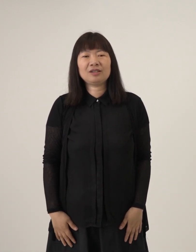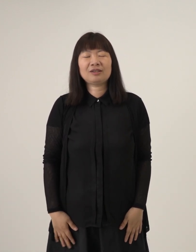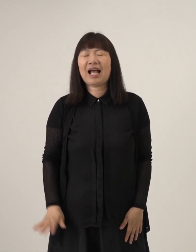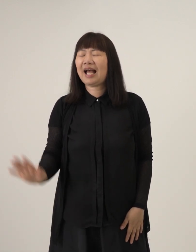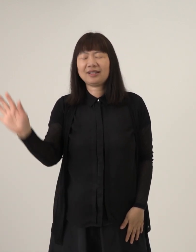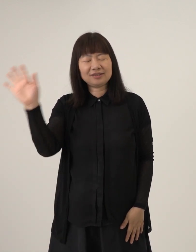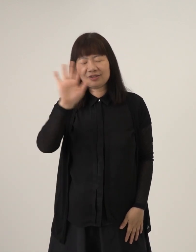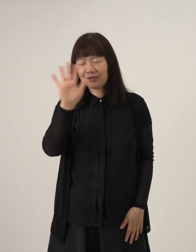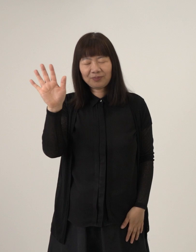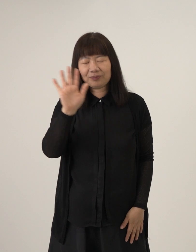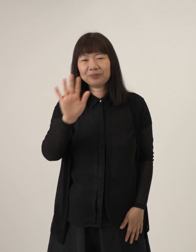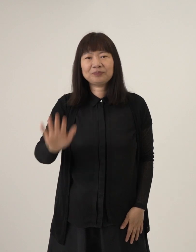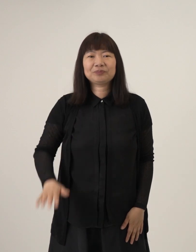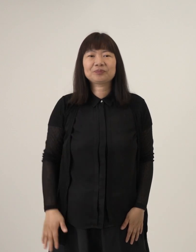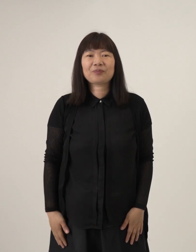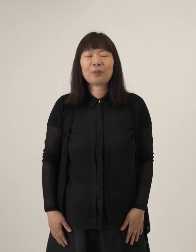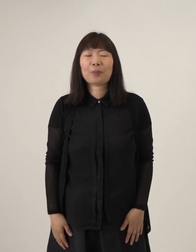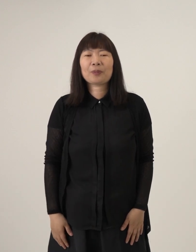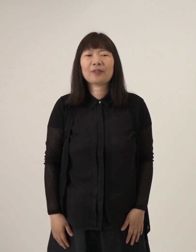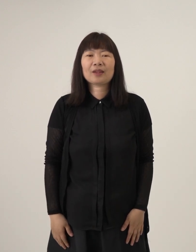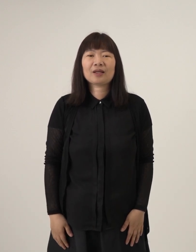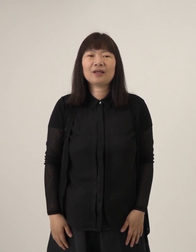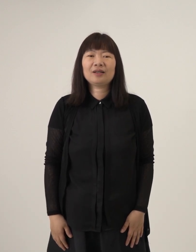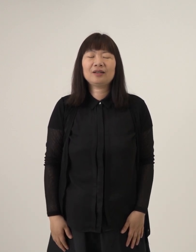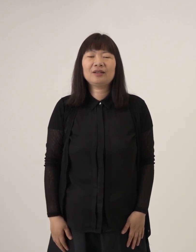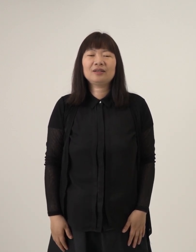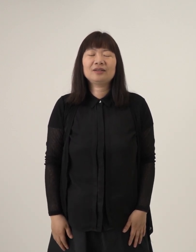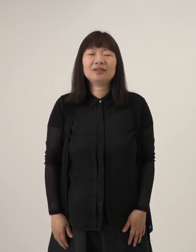그게 아니라 제가 방금 그랬죠?